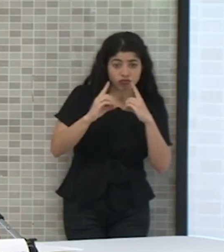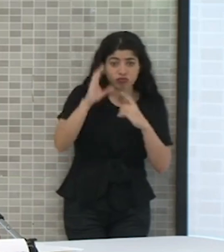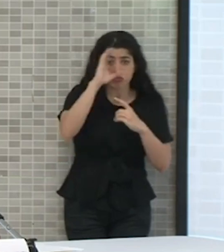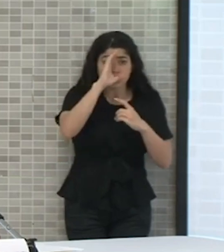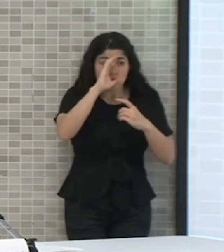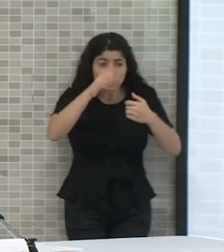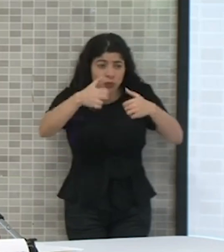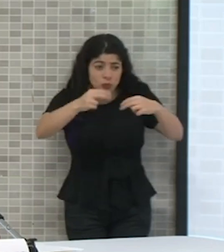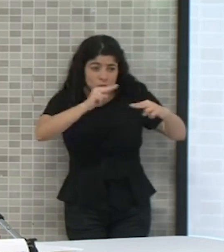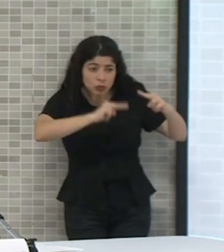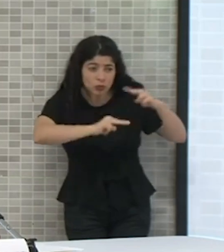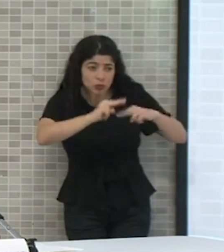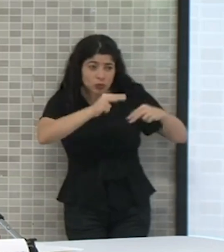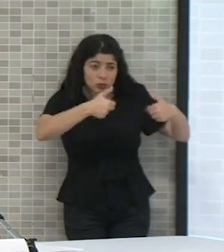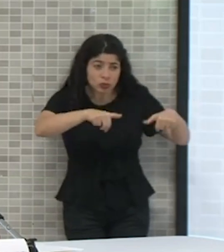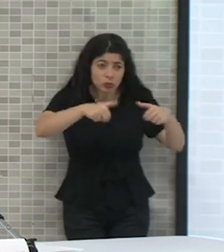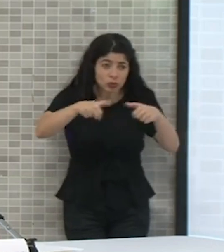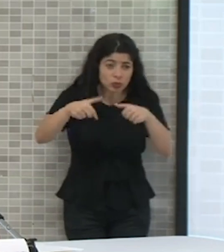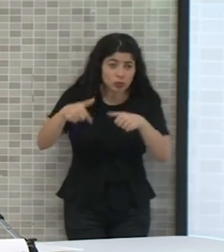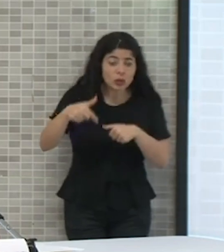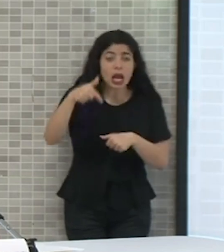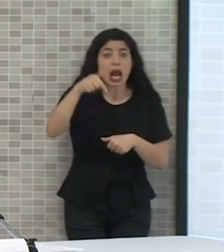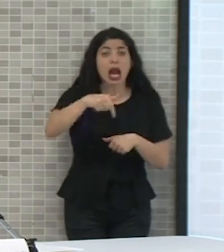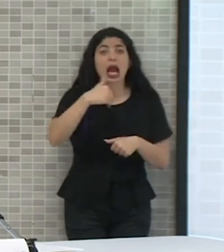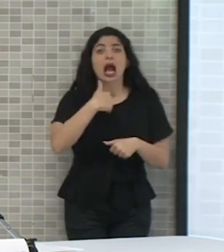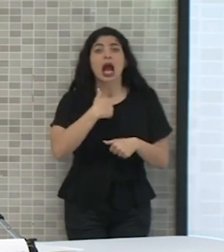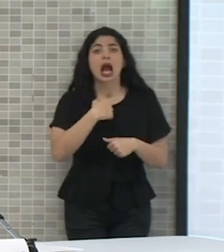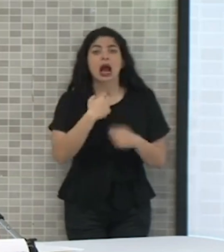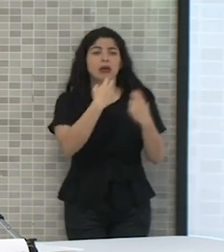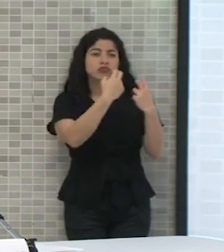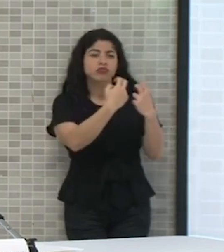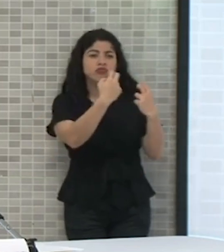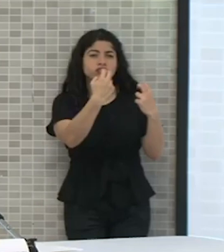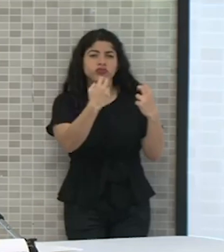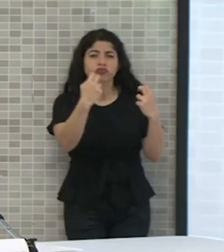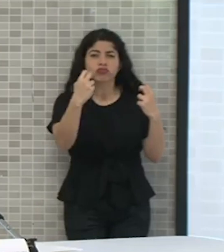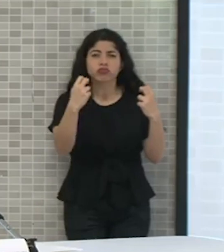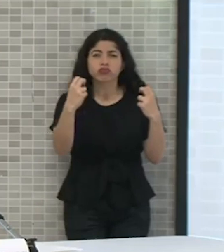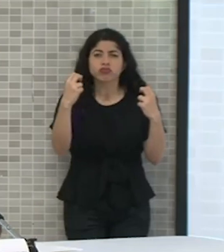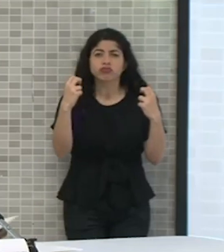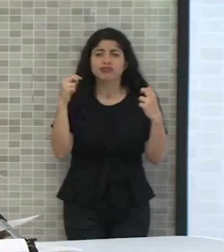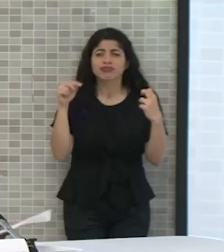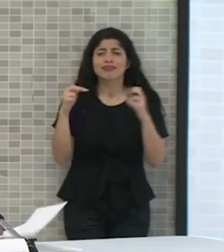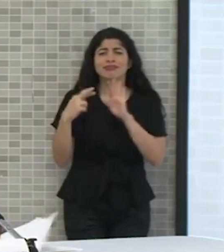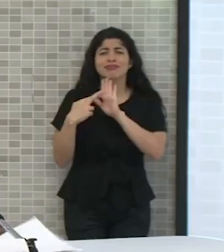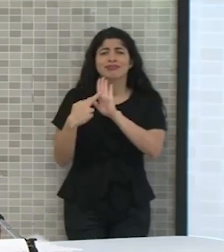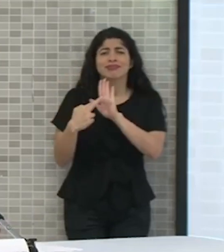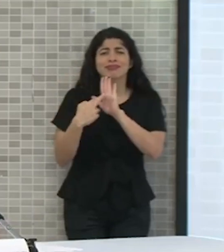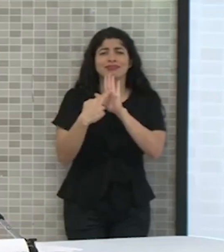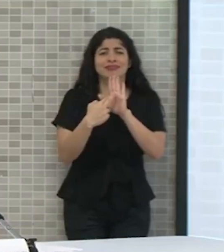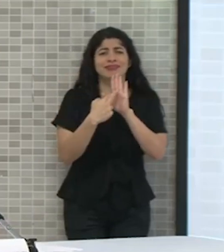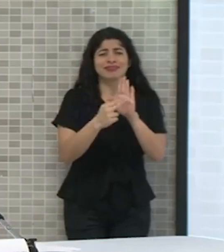de concertación se encuentran sentados los representantes de las más